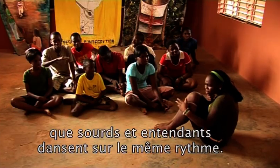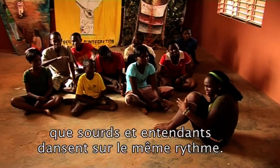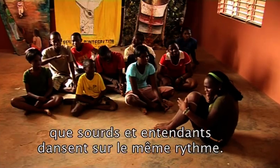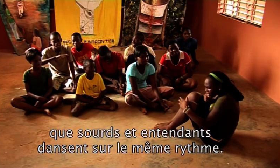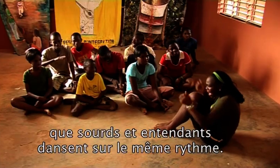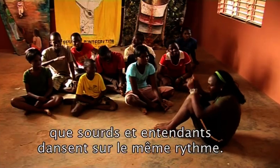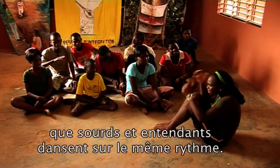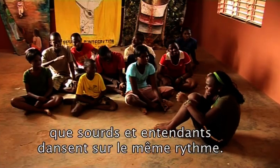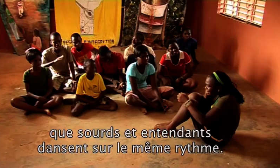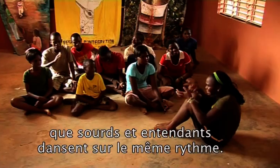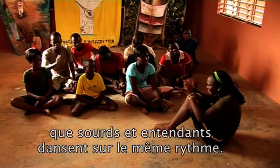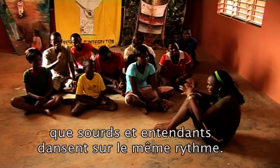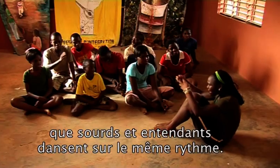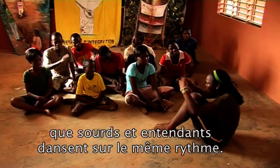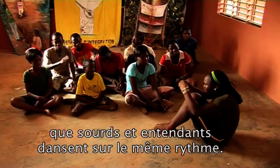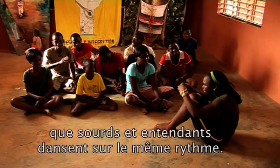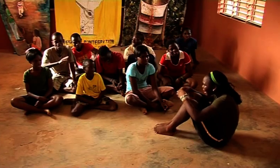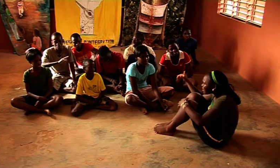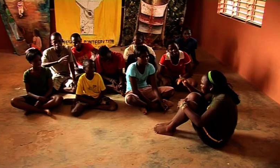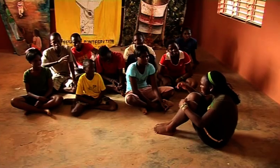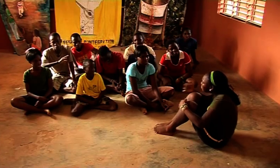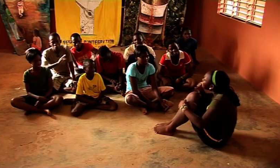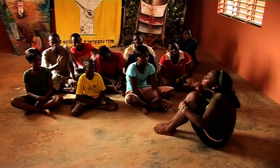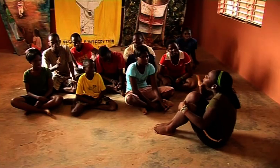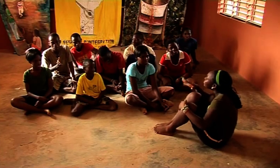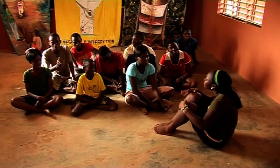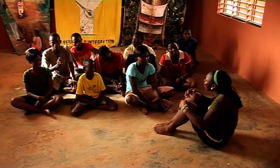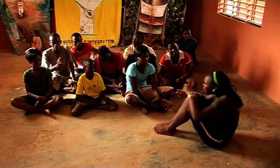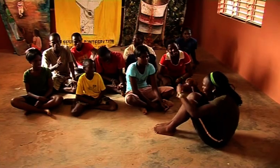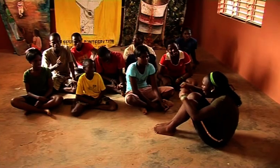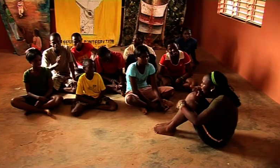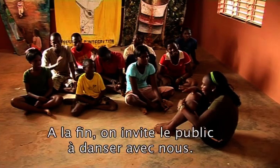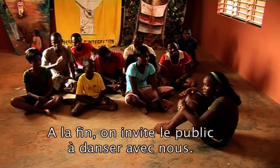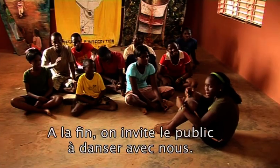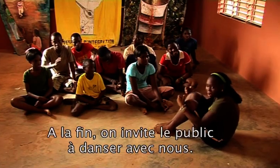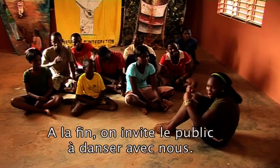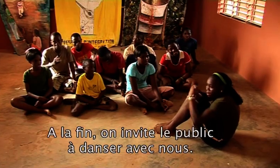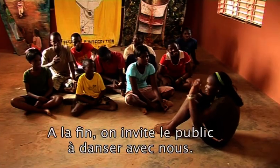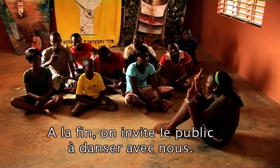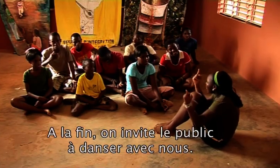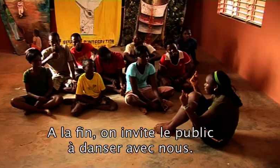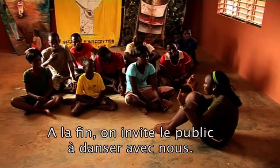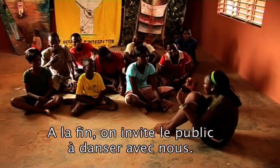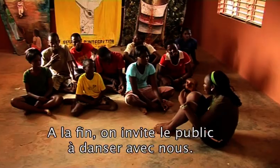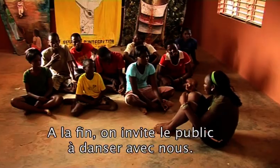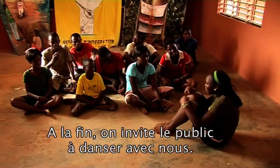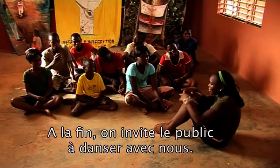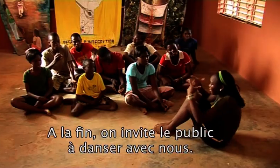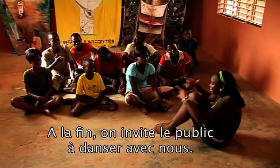les entendants dansent avec le même rythme, sans aucun problème. Et souvent, nous, quand on finit, on a